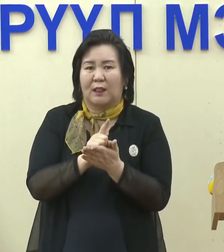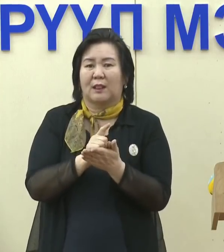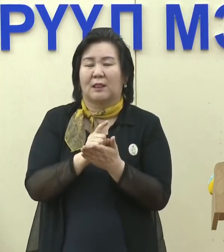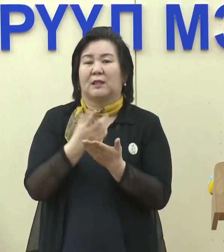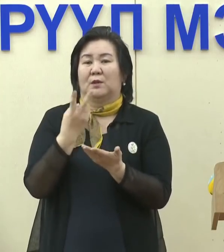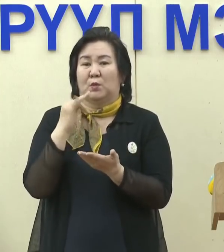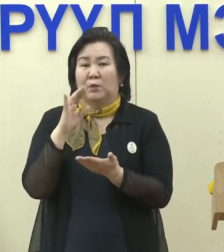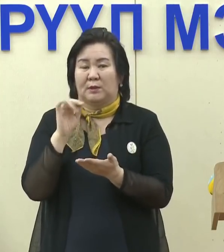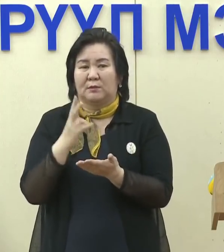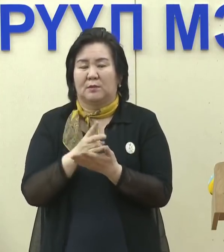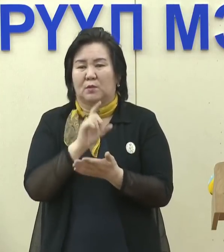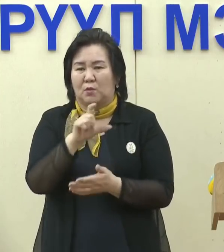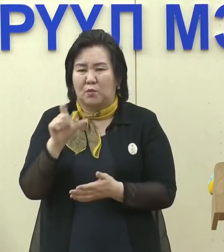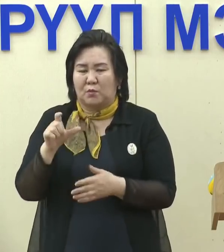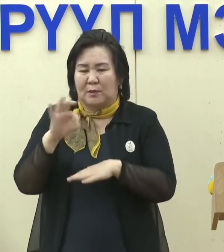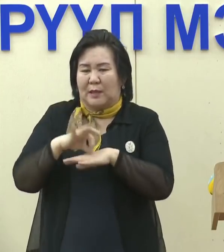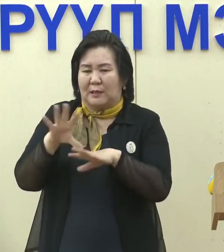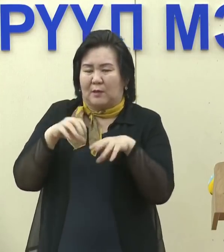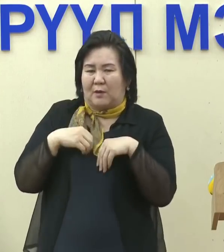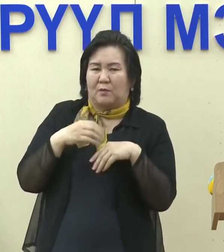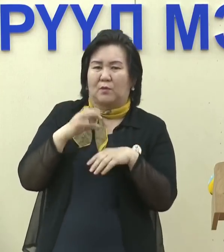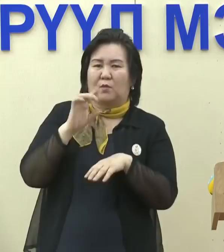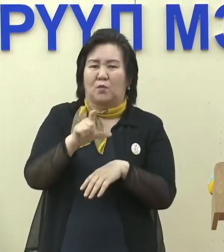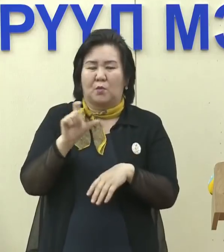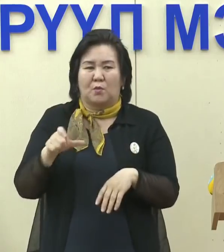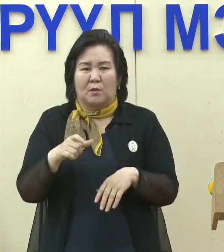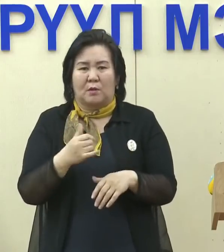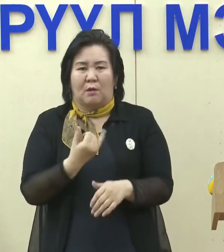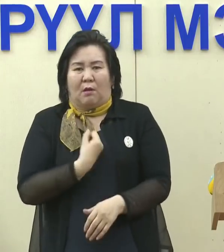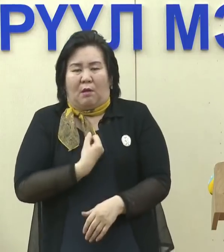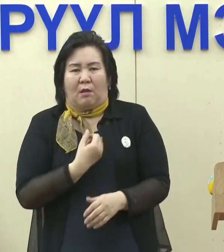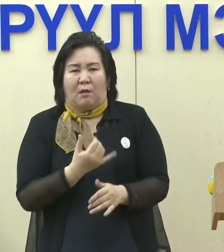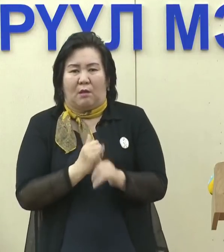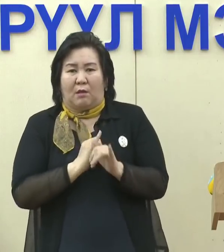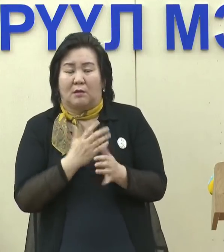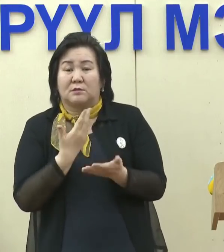үед бид нар байна. Хүн болгон халдвар авна, хүн болгон одоо эрсдэлтэй.